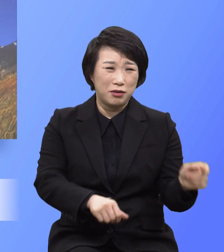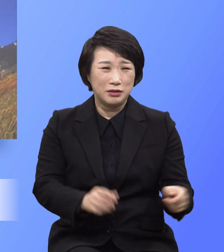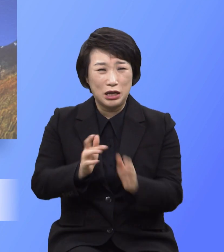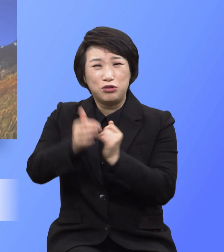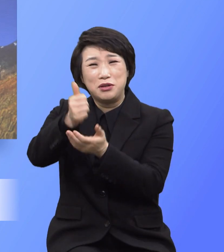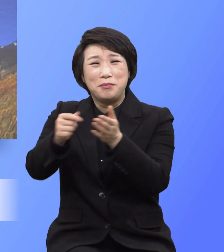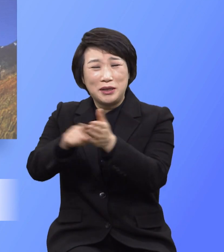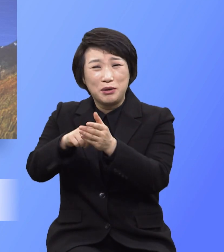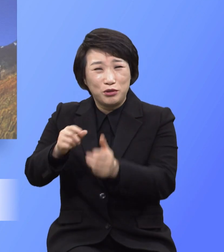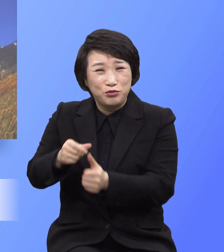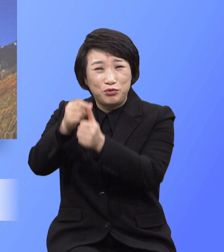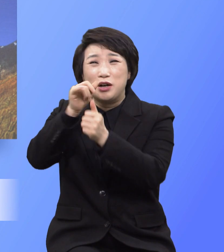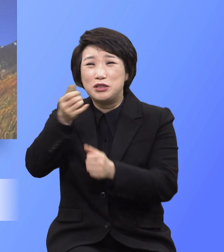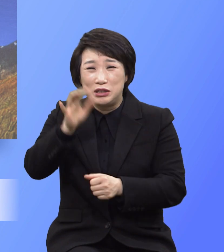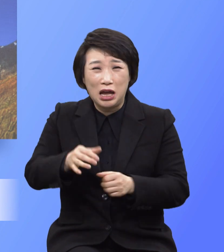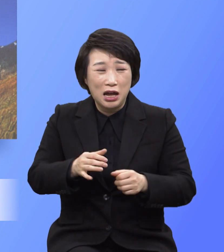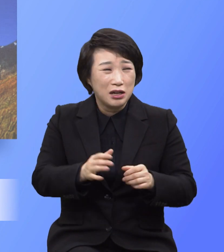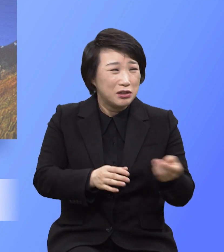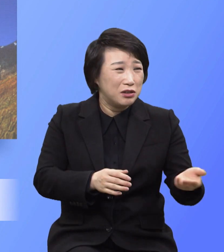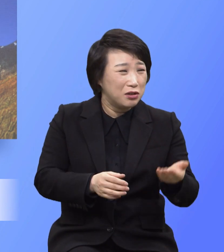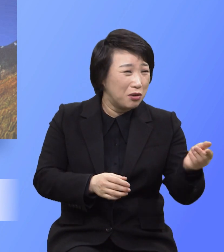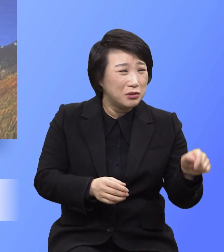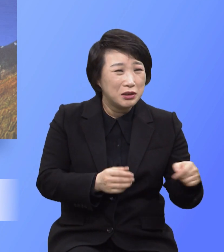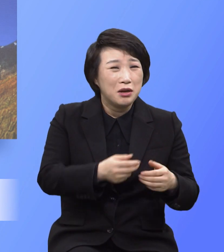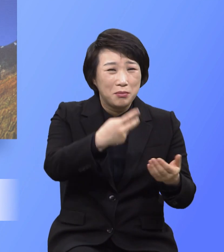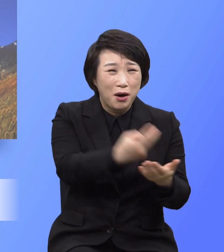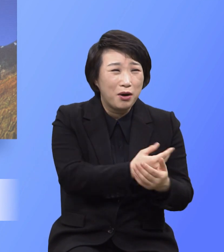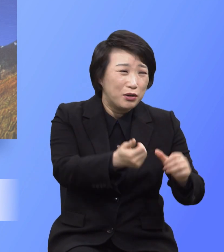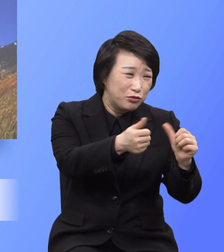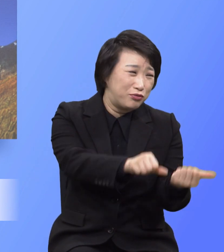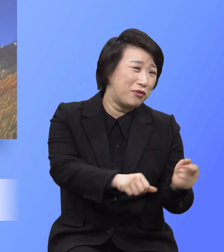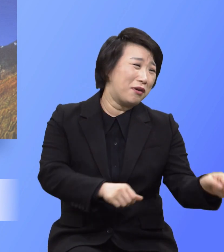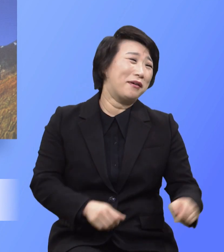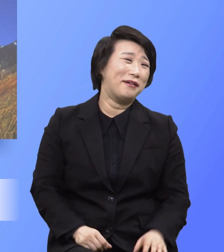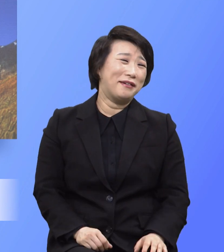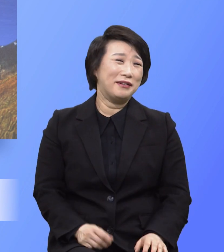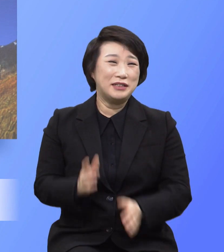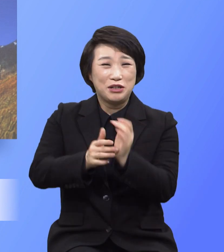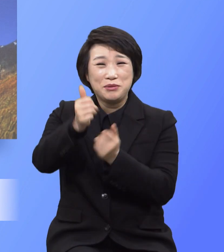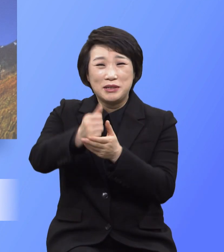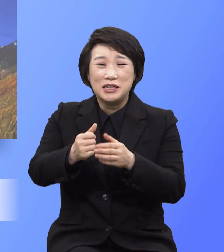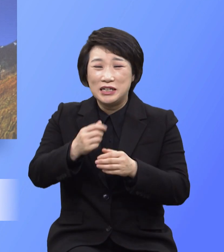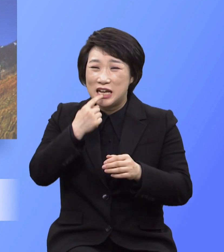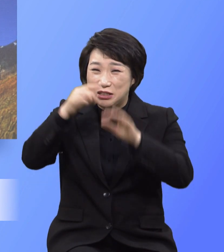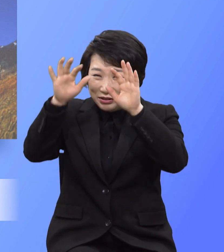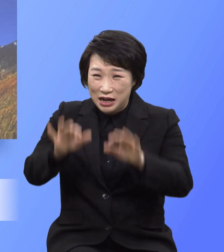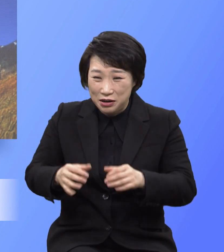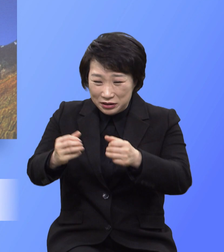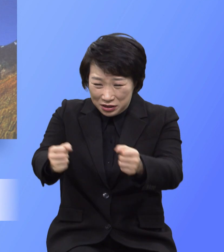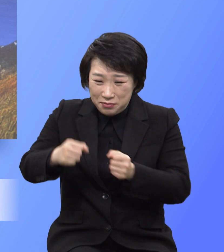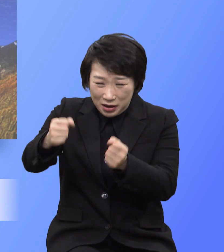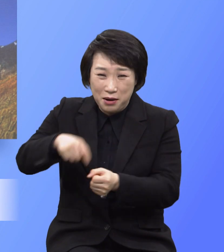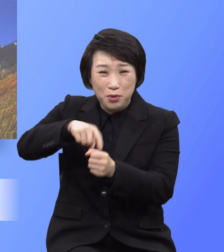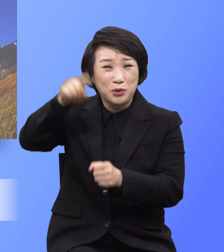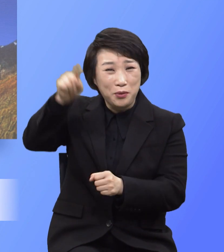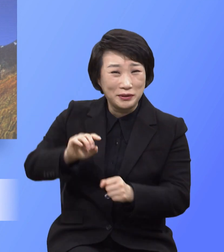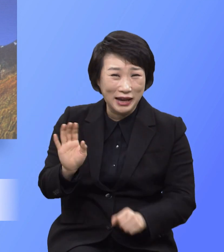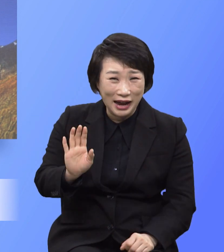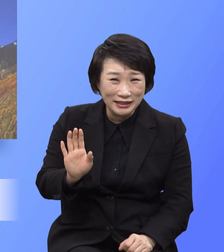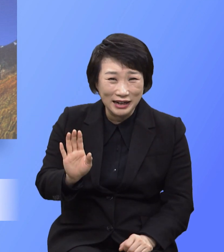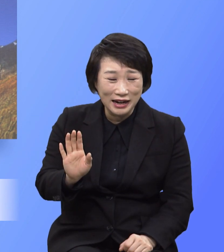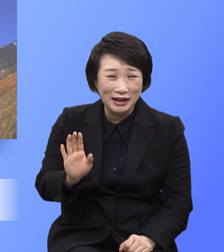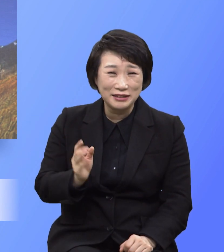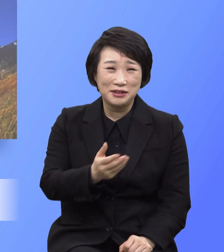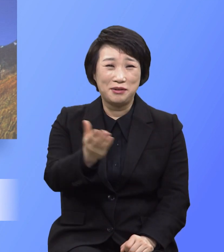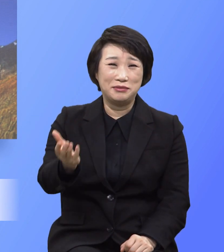예수 믿으면 사는데 썰매 타고 넘어지면 죽어. 예수는 썰매 타고 흰눈 사이로 여러분